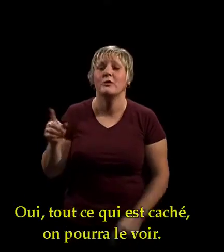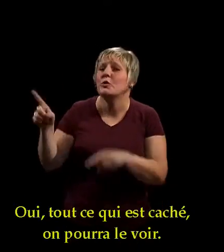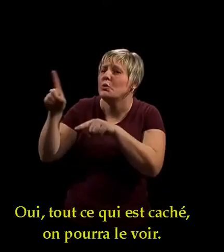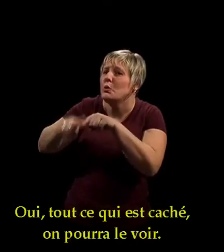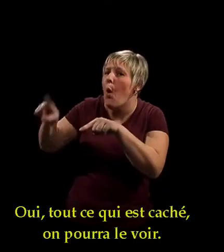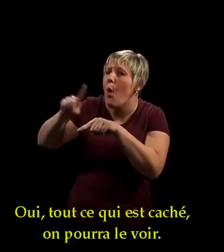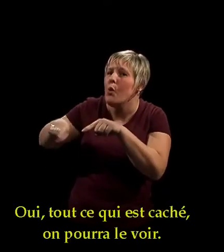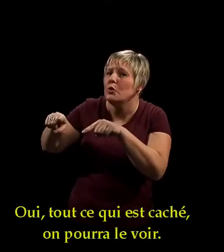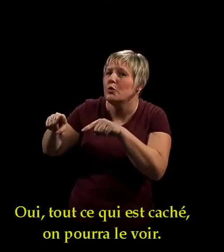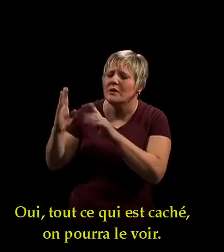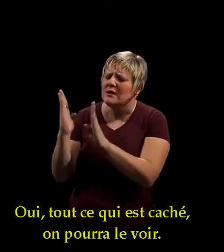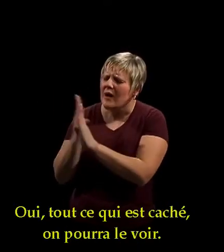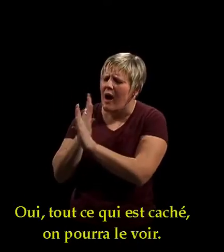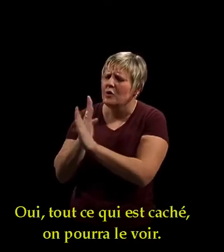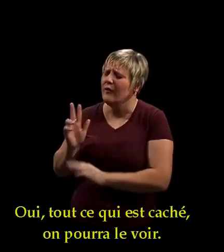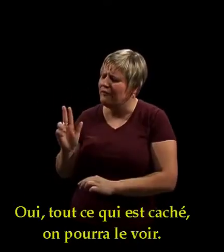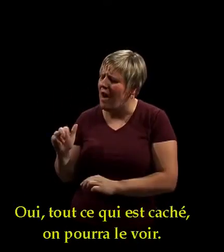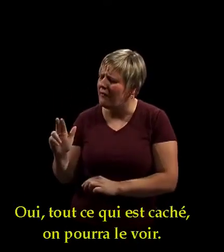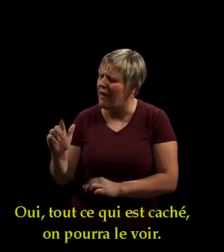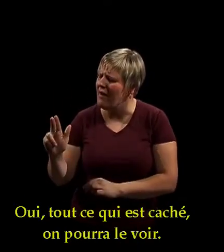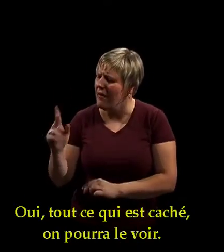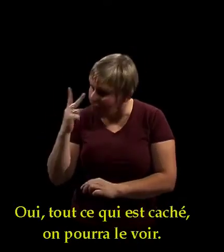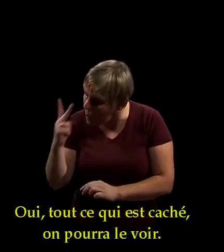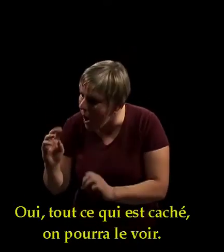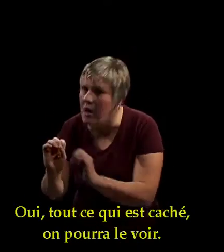Oui, tout ce qui est caché, on pourra le voir.